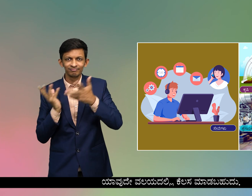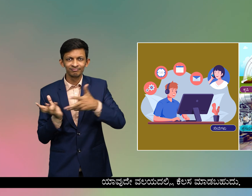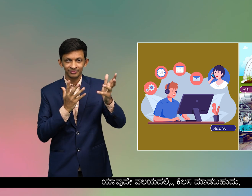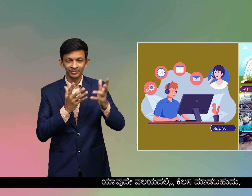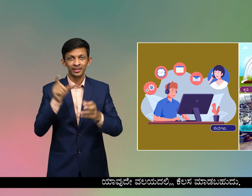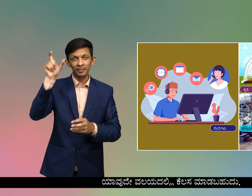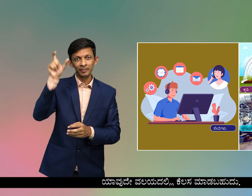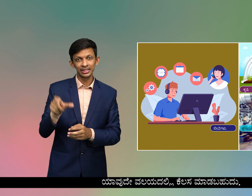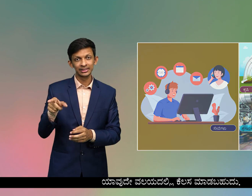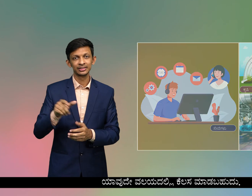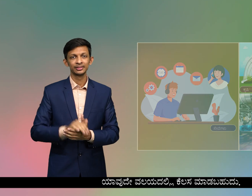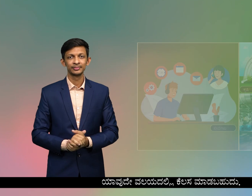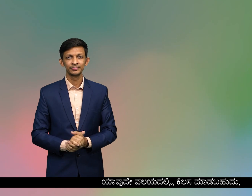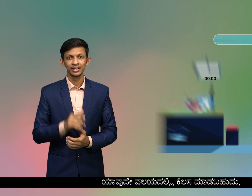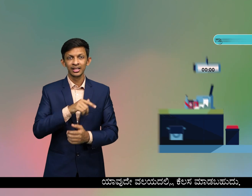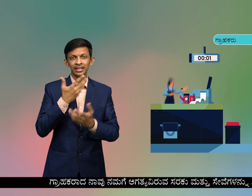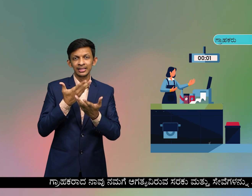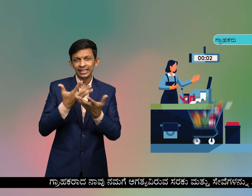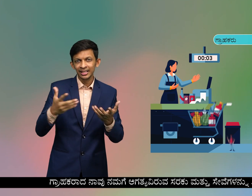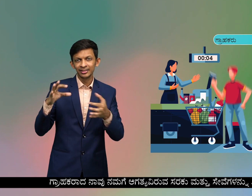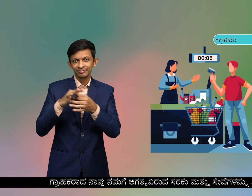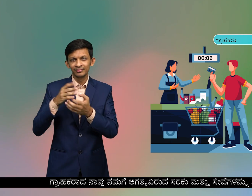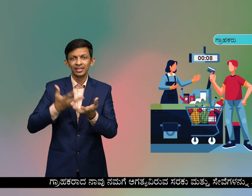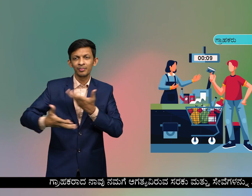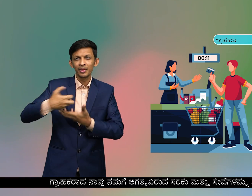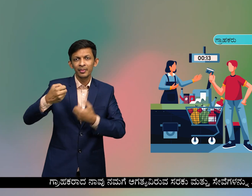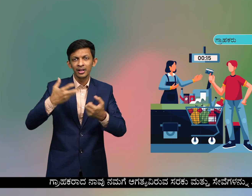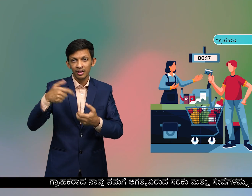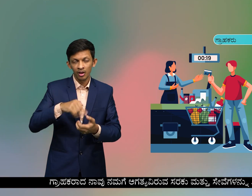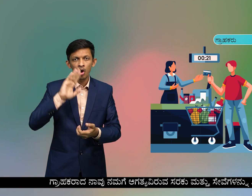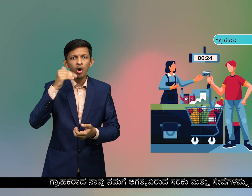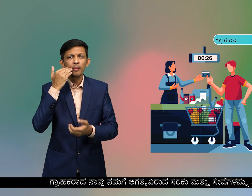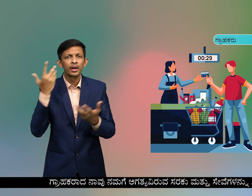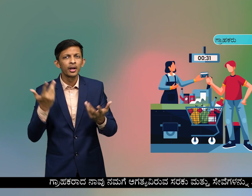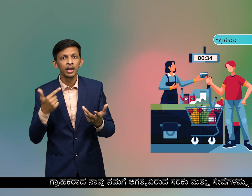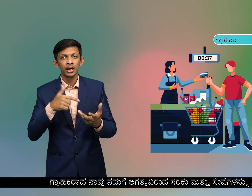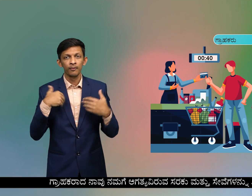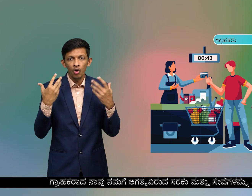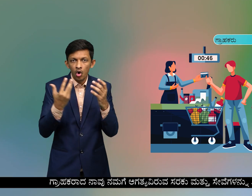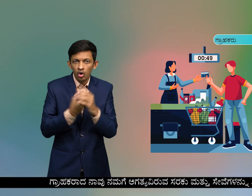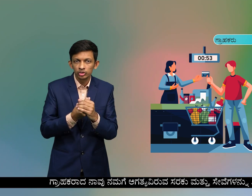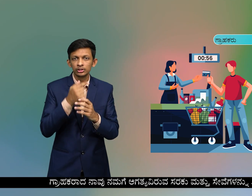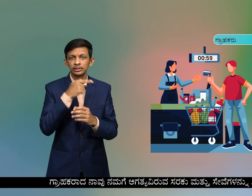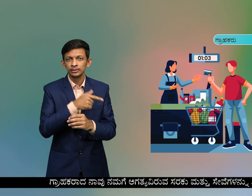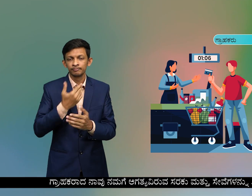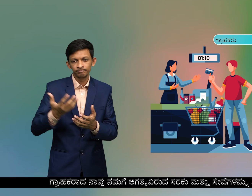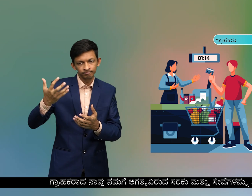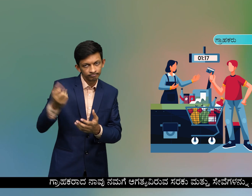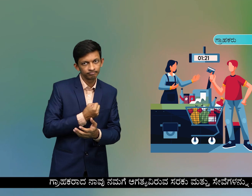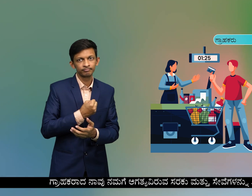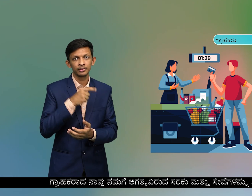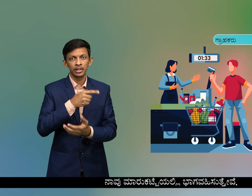ಯಾವುದೇ ವಲಯದಲ್ಲಿ ಕೆಲಸ ಮಾಡಬಹುದು. ಗ್ರಾಹಕರಾದ ನಾವು ನಮಗೆ ಅಗತ್ಯವಿರುವ ಸರಕು ಮತ್ತು